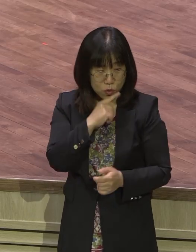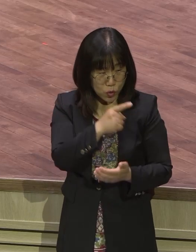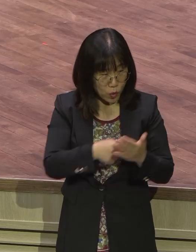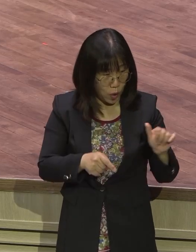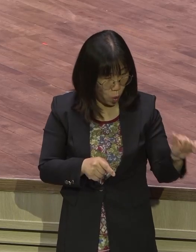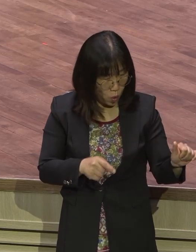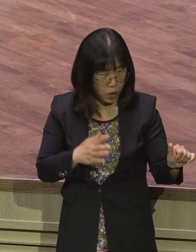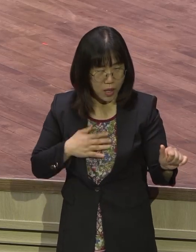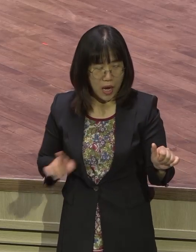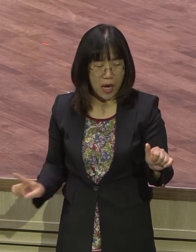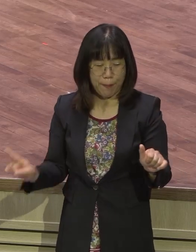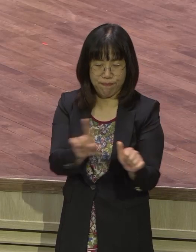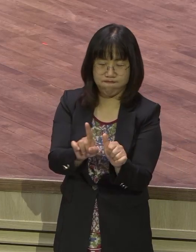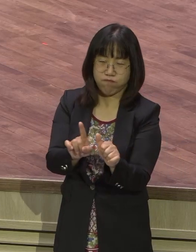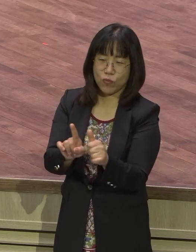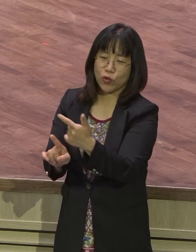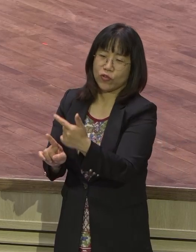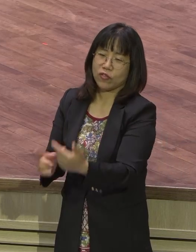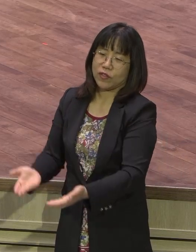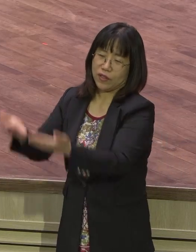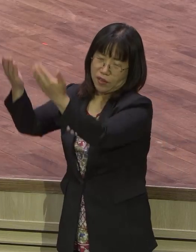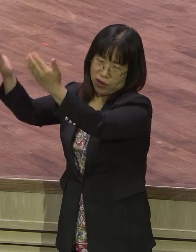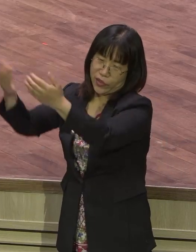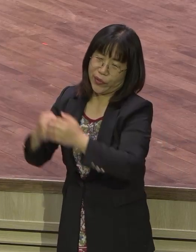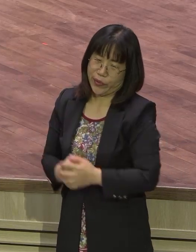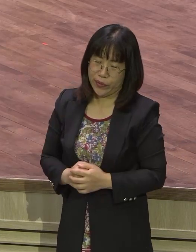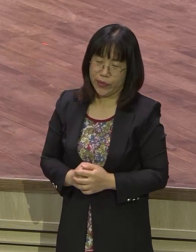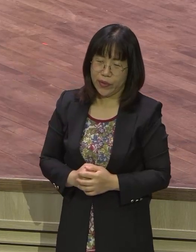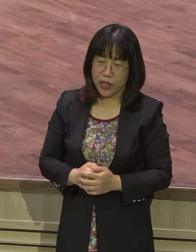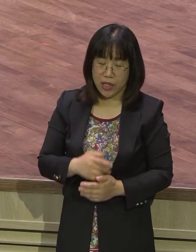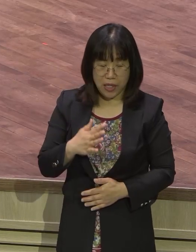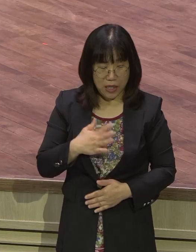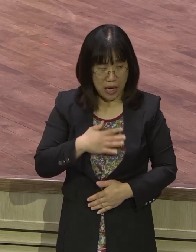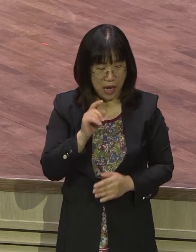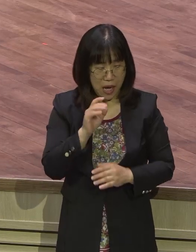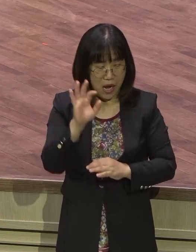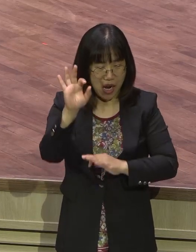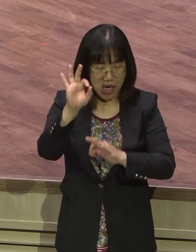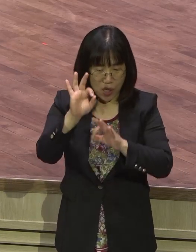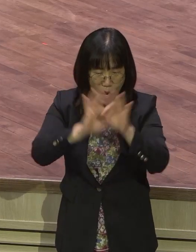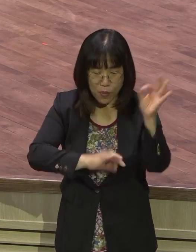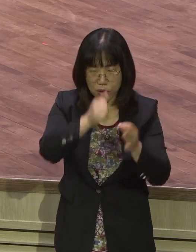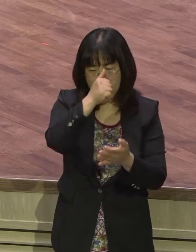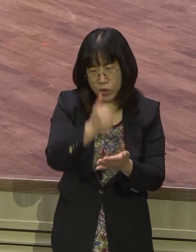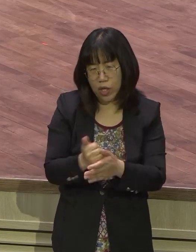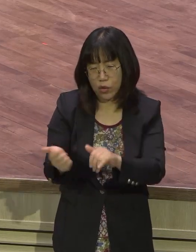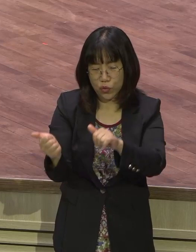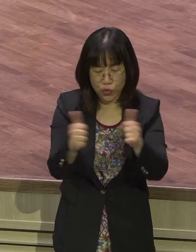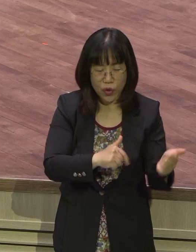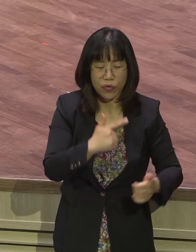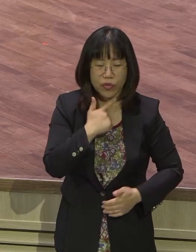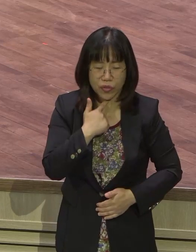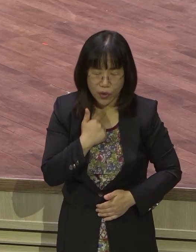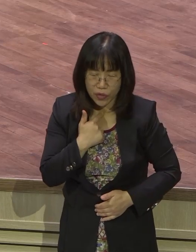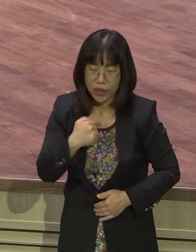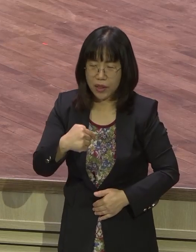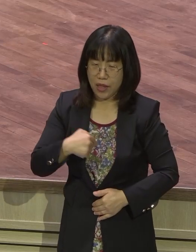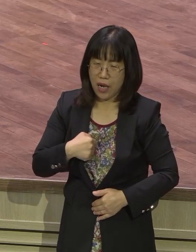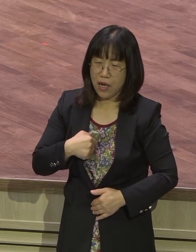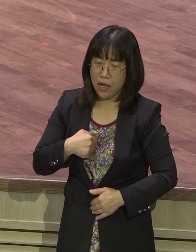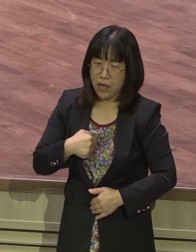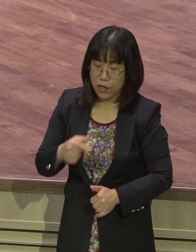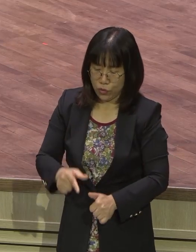허물을 대신해 다 사주셨고 허물과 죄로 죽었던 우리를 달리 살리신 예수 그리스도의 그 은혜에 감사하면서